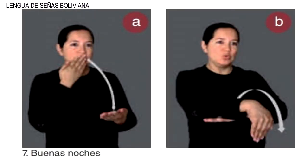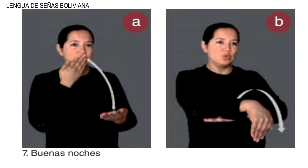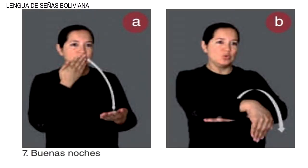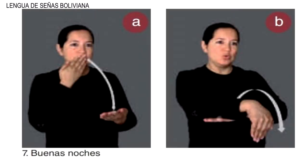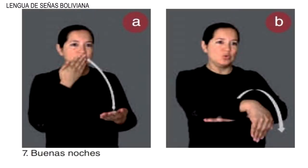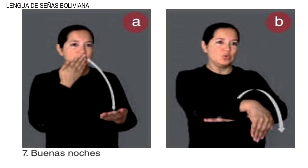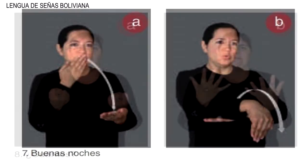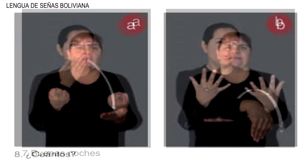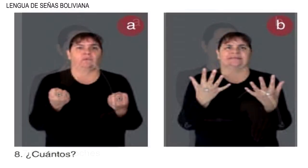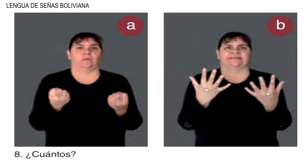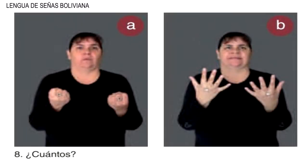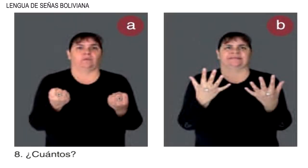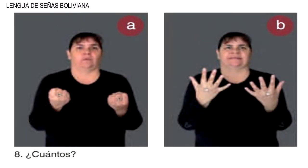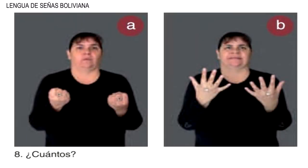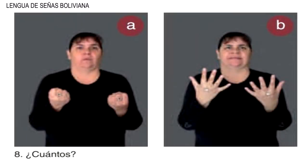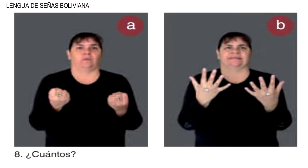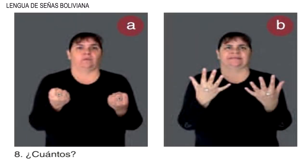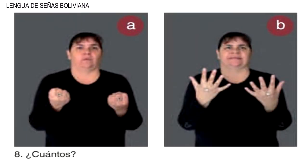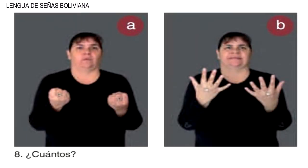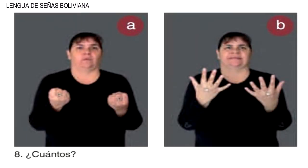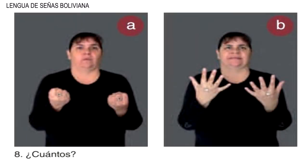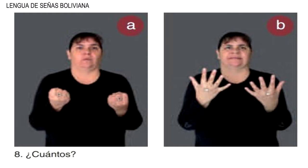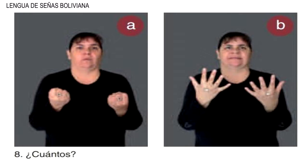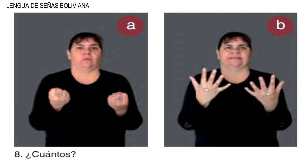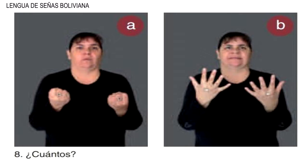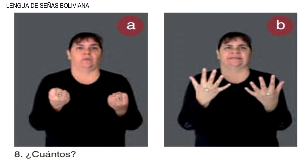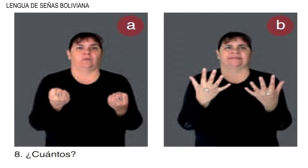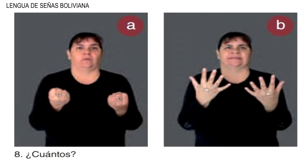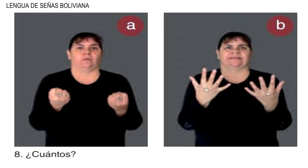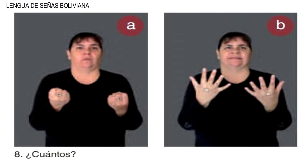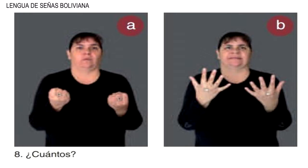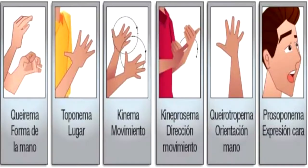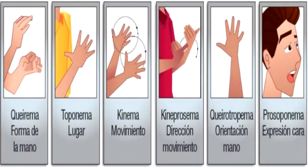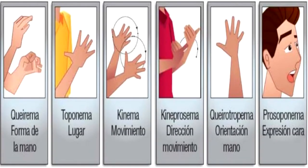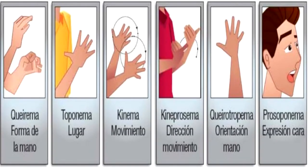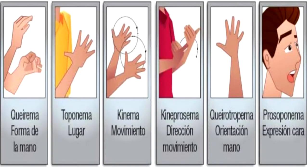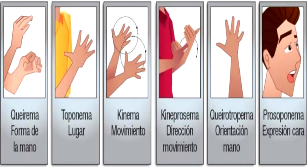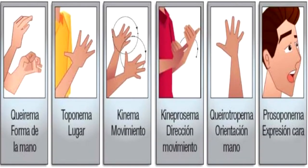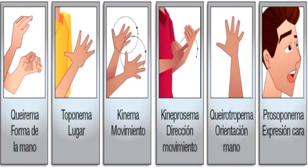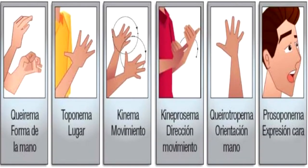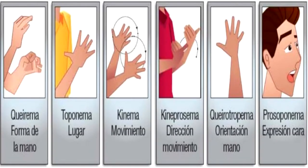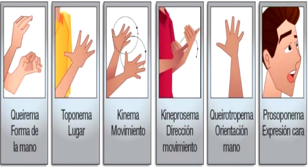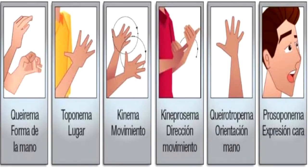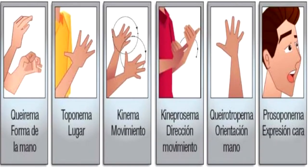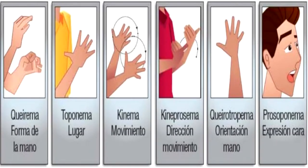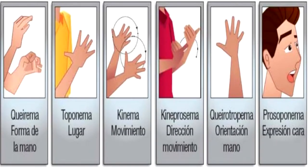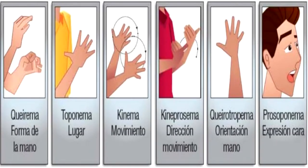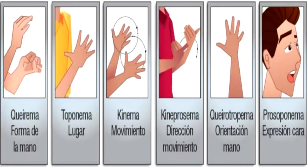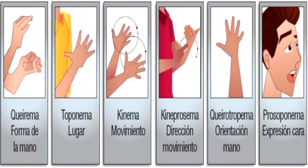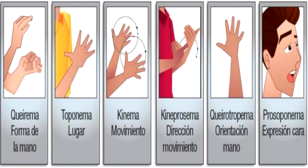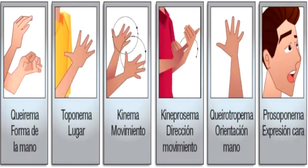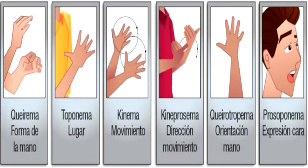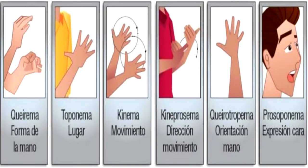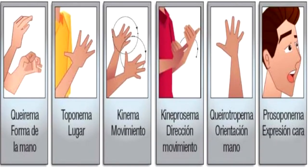producen simultáneamente en el espacio y tienen carácter distintivo. Querinema, forma de la mano;